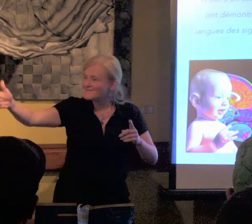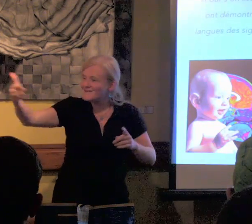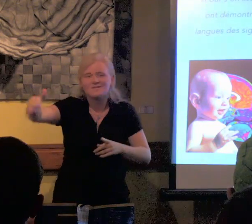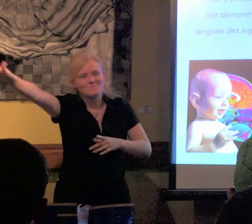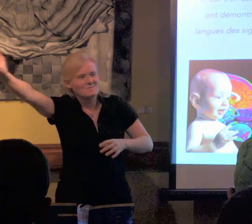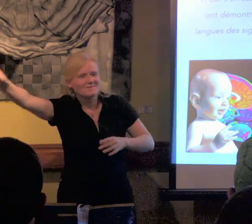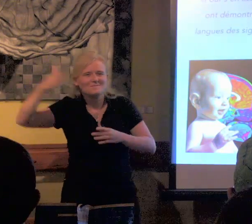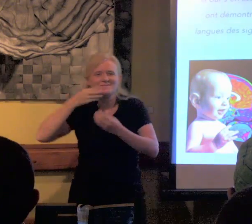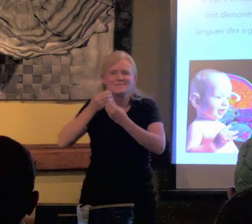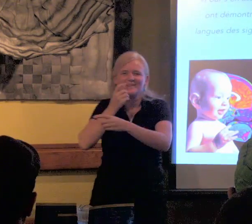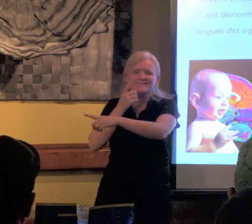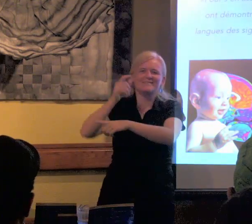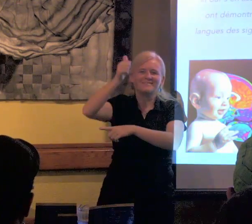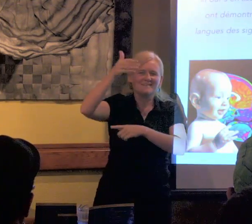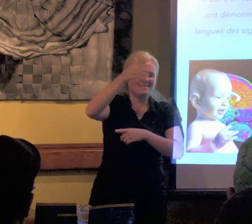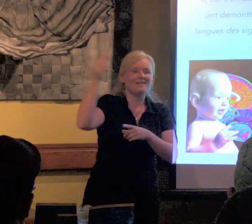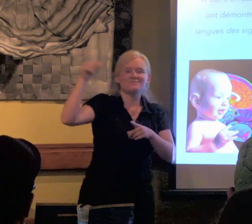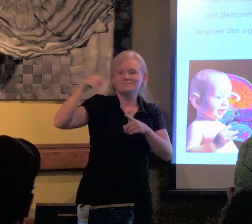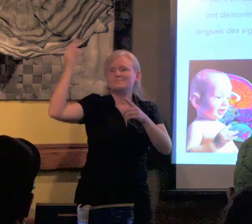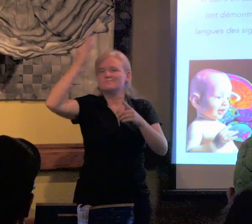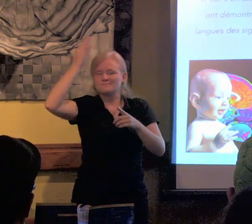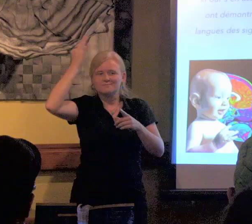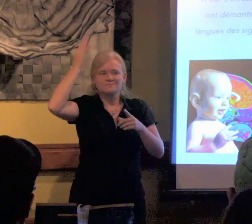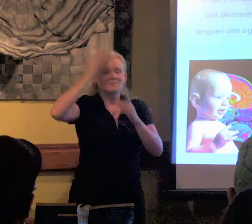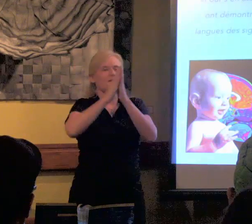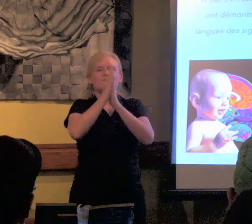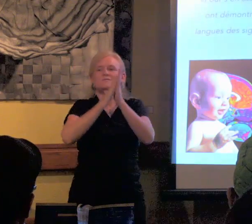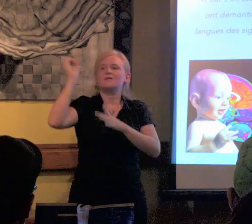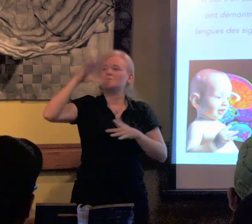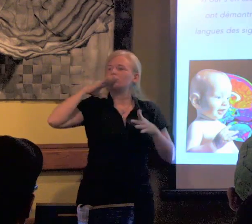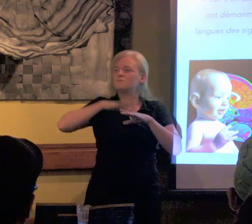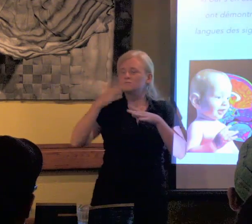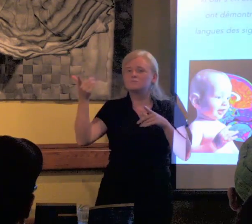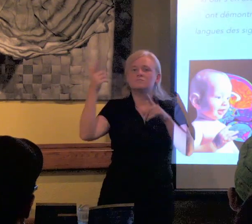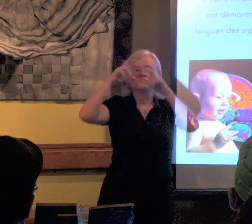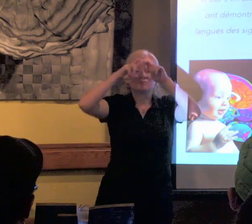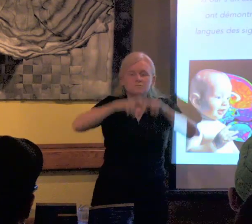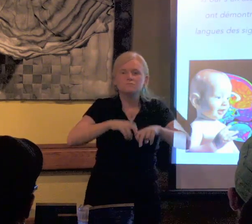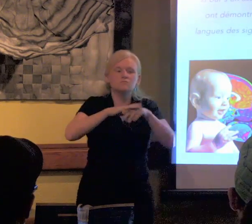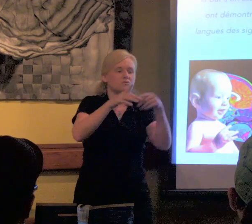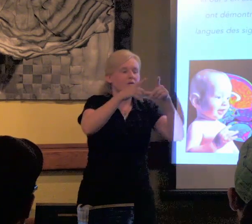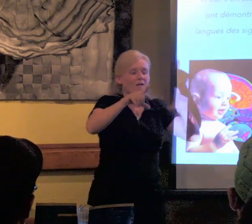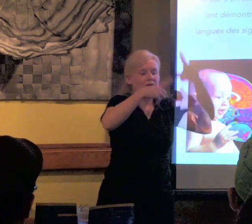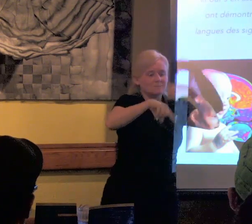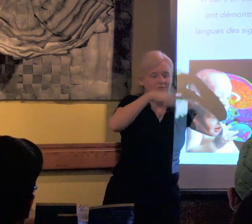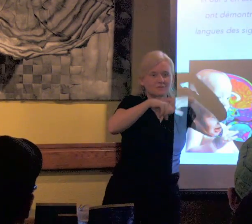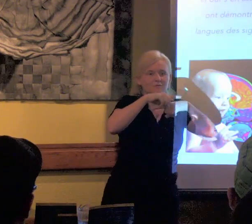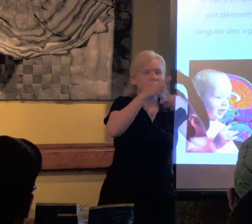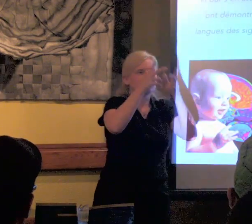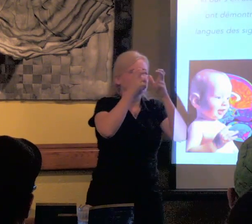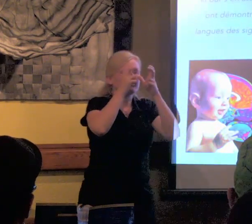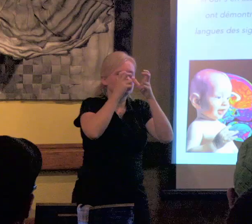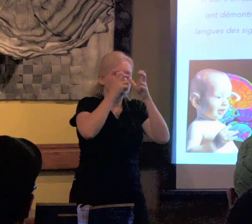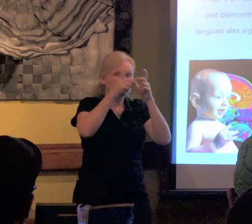je crois. Ah, c'était présent, bon, alors, ok, ah, c'était en avril. Donc, elle a fait une conférence à Ottawa à propos de